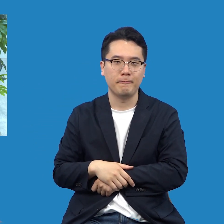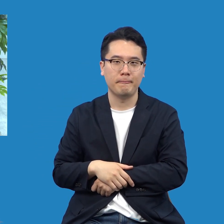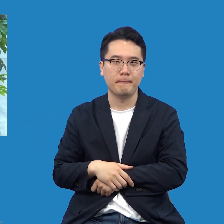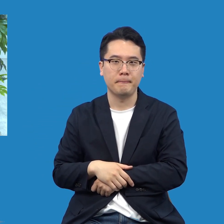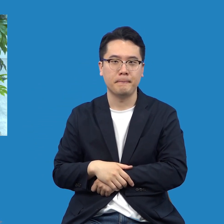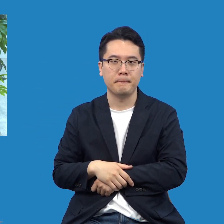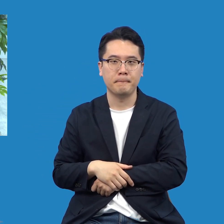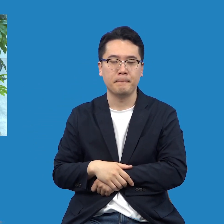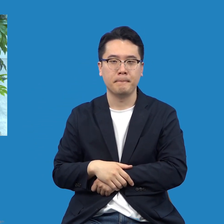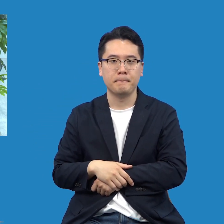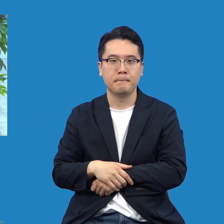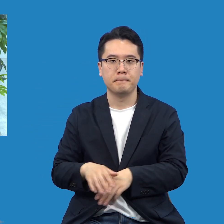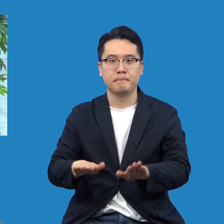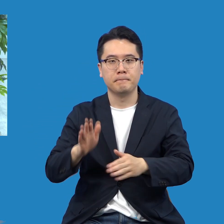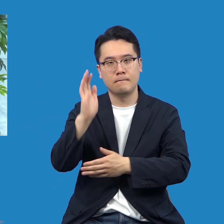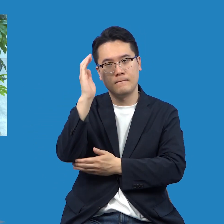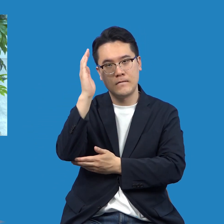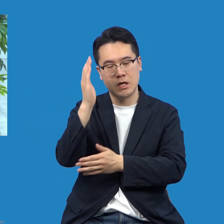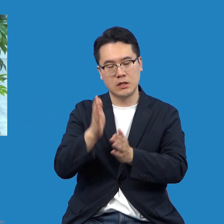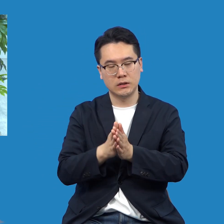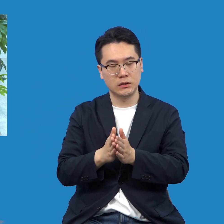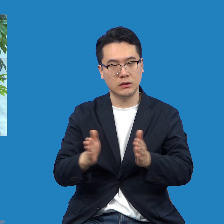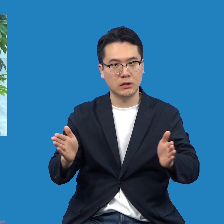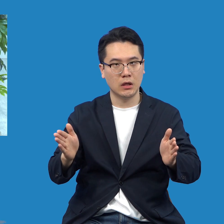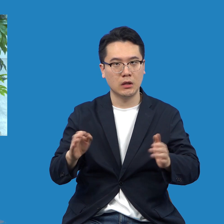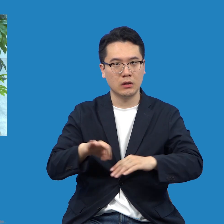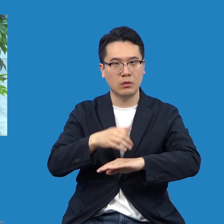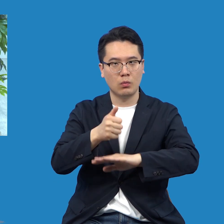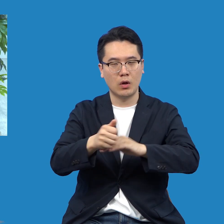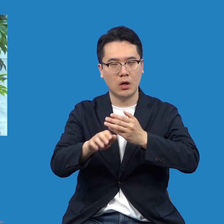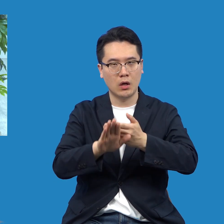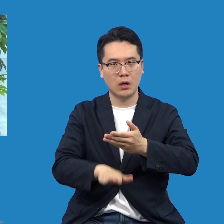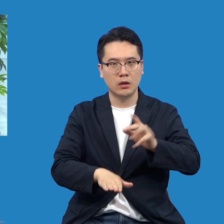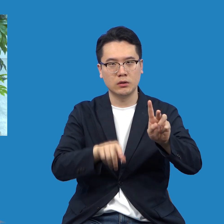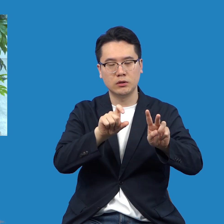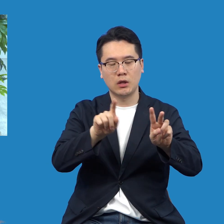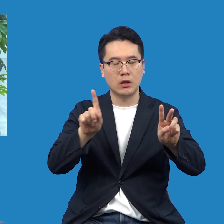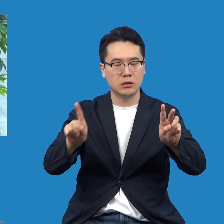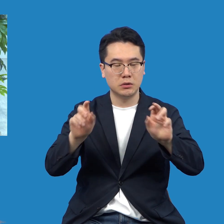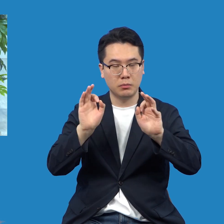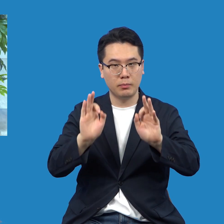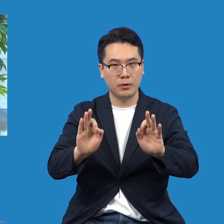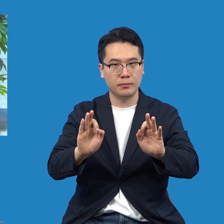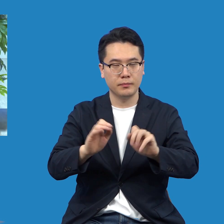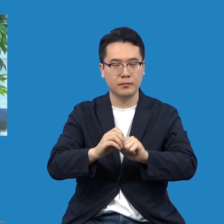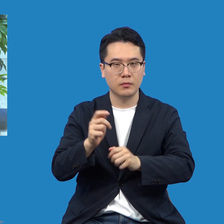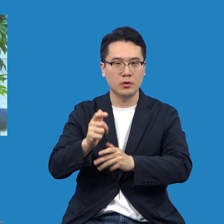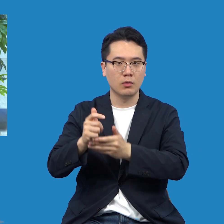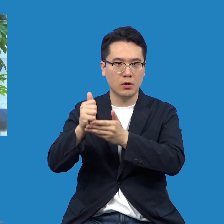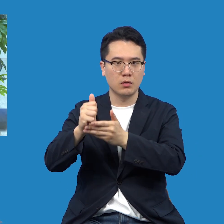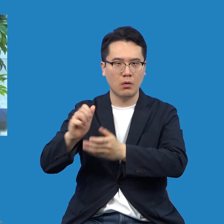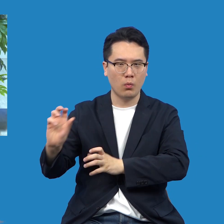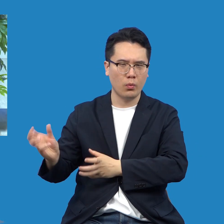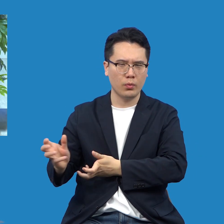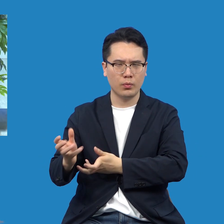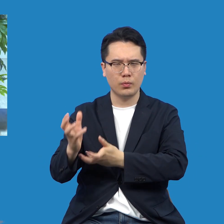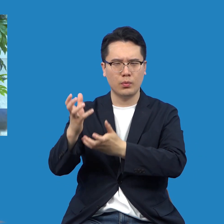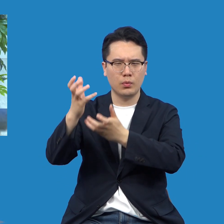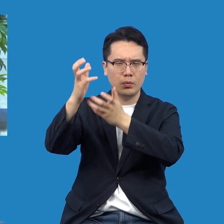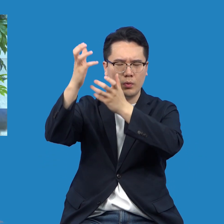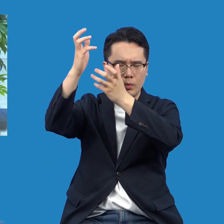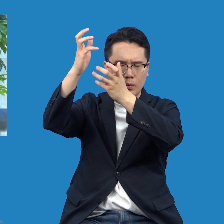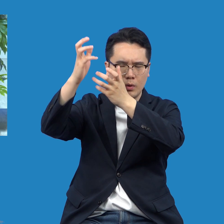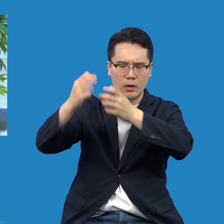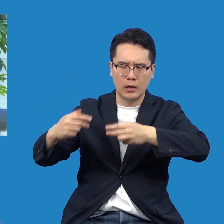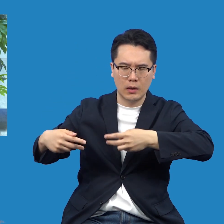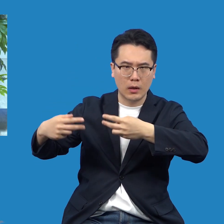오늘 이야기의 시작인 열왕기하 2장 1절에 보면 야훼께서 회오리 바람으로 엘리야를